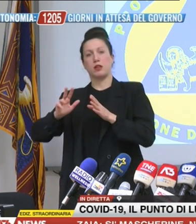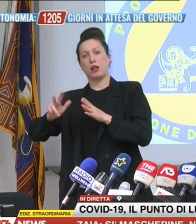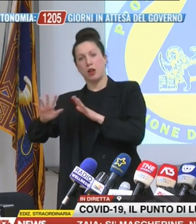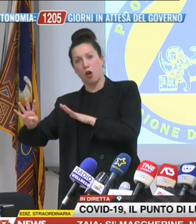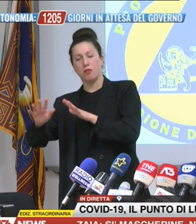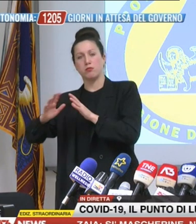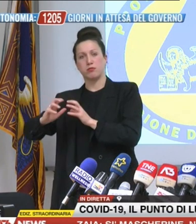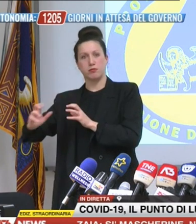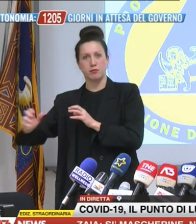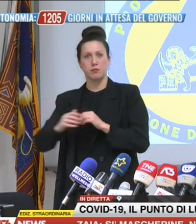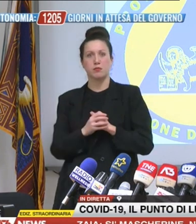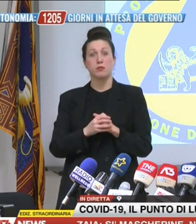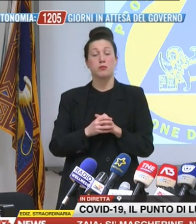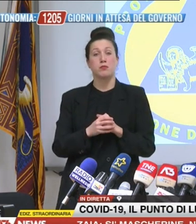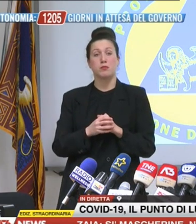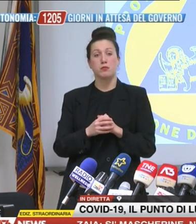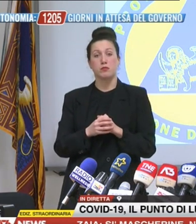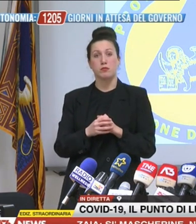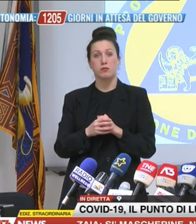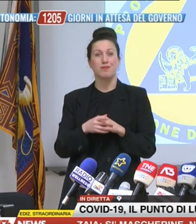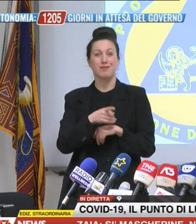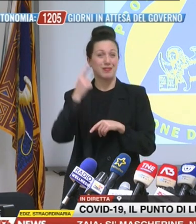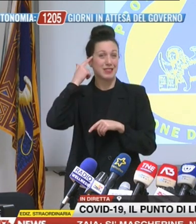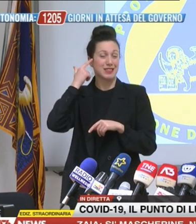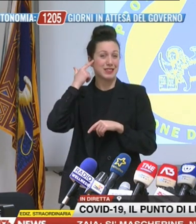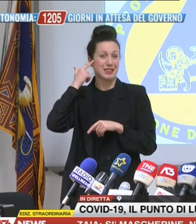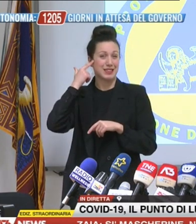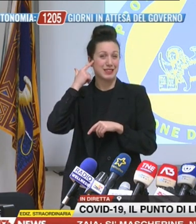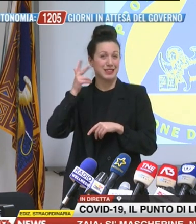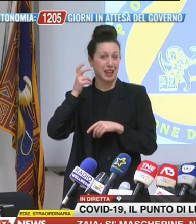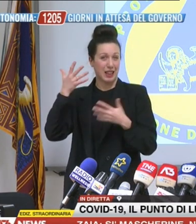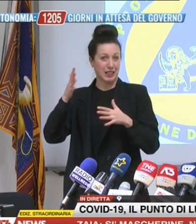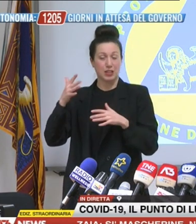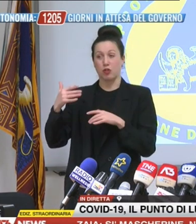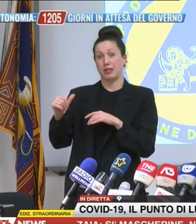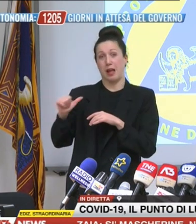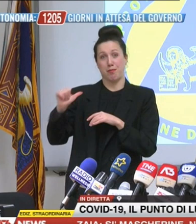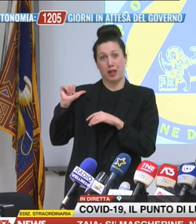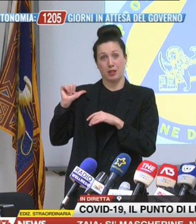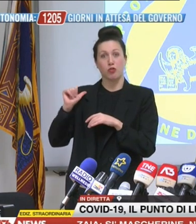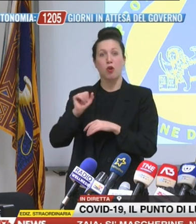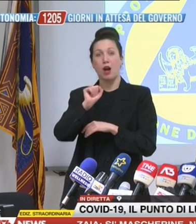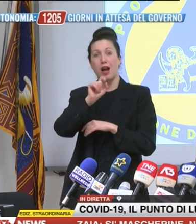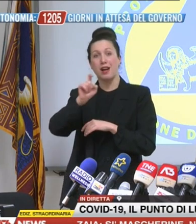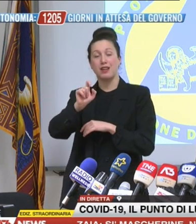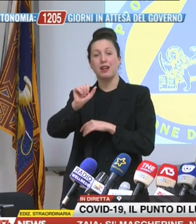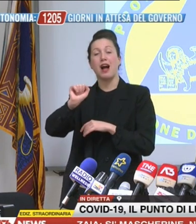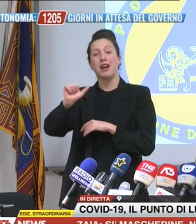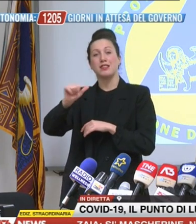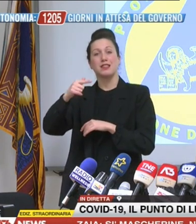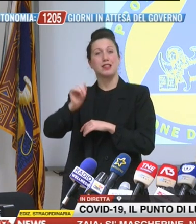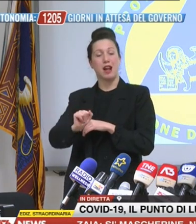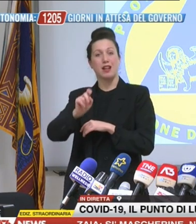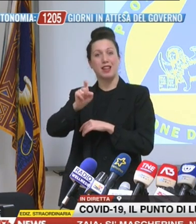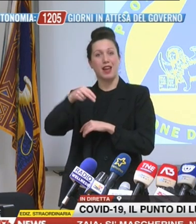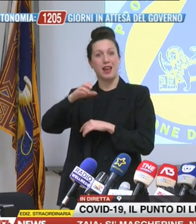Contemporaneamente più o meno, perché avete sentito che sabato è arrivata AstraZeneca in Italia, noi abbiamo notizie